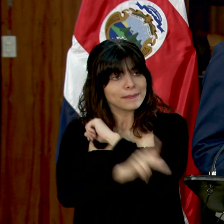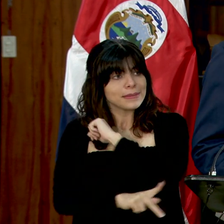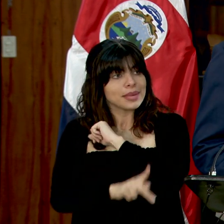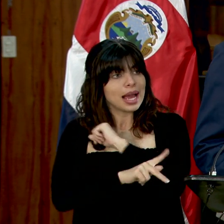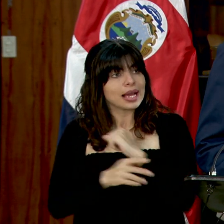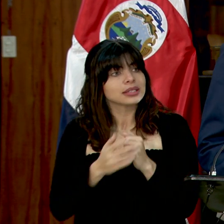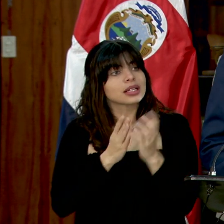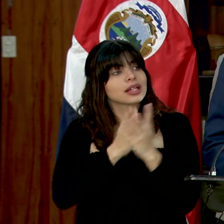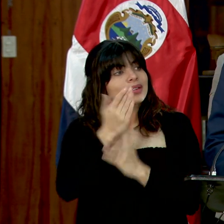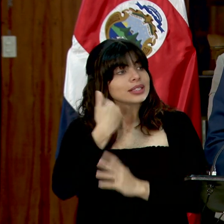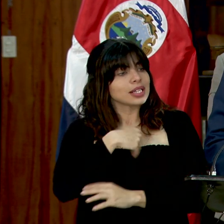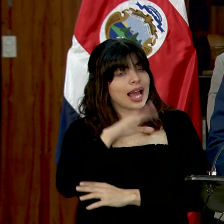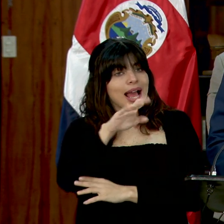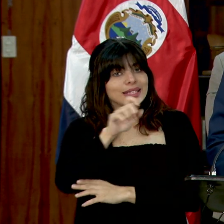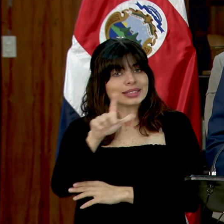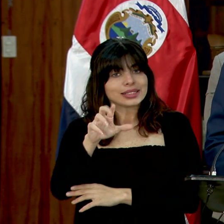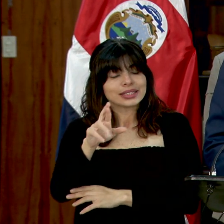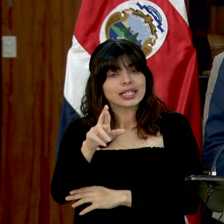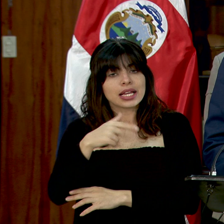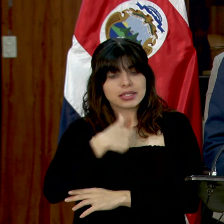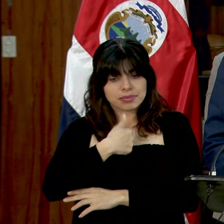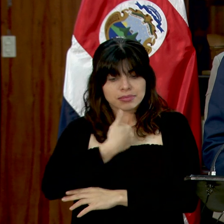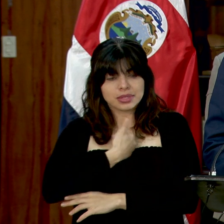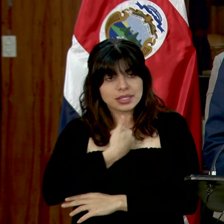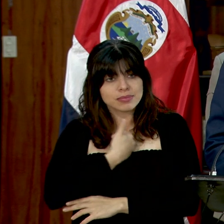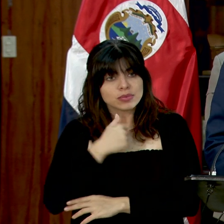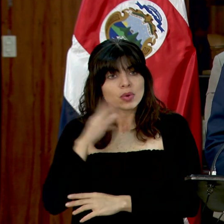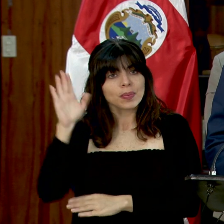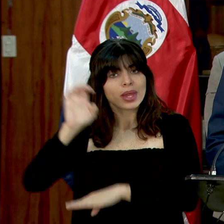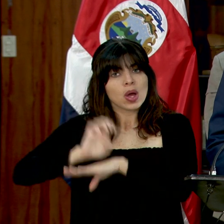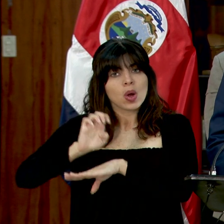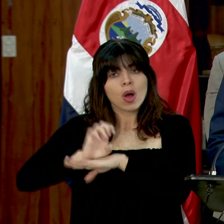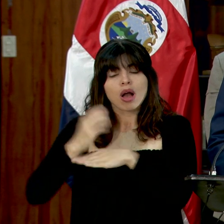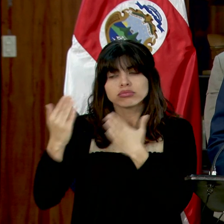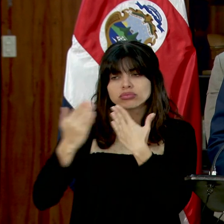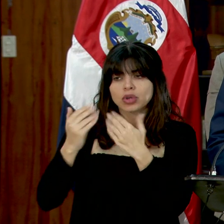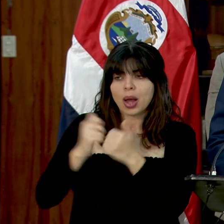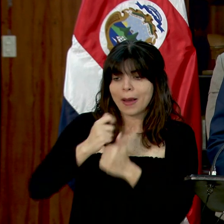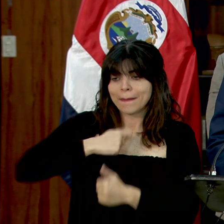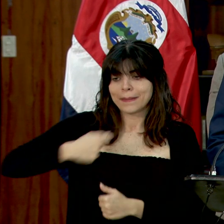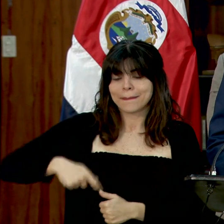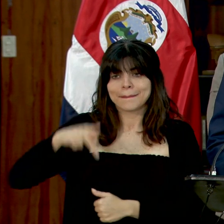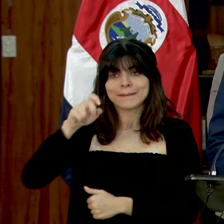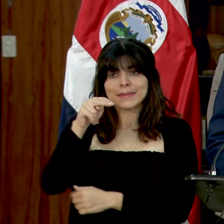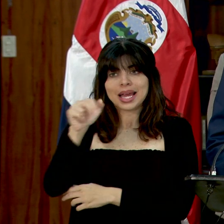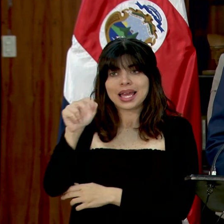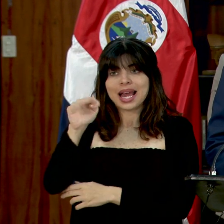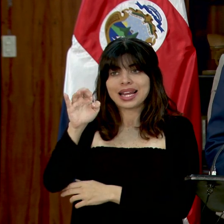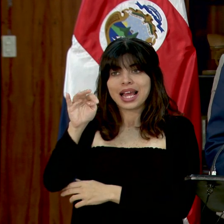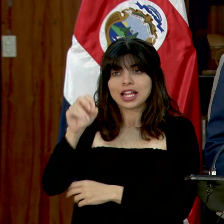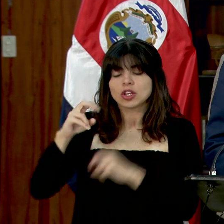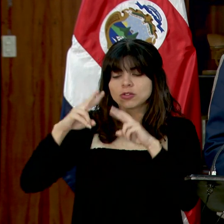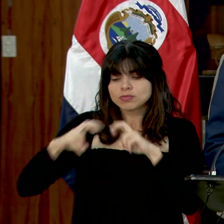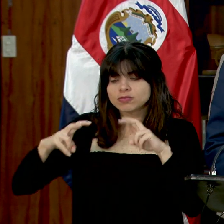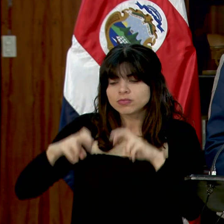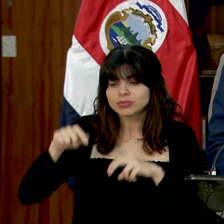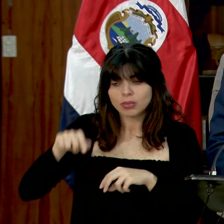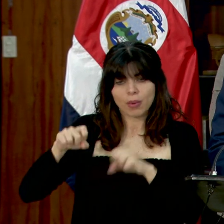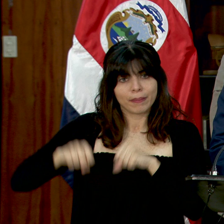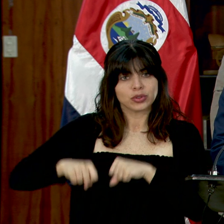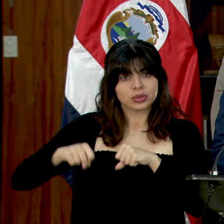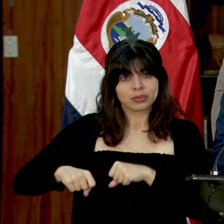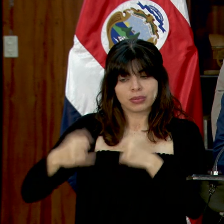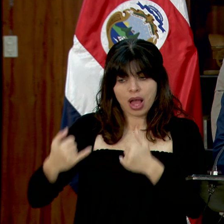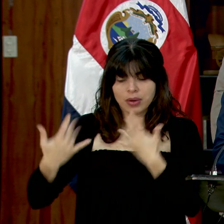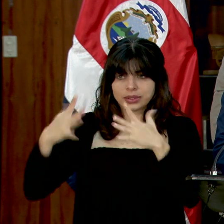por intermedio del señor Canciller, yo mismo en Ecuador, conversando con el presidente Peña Nieto, habíamos estado explorando esta posibilidad que